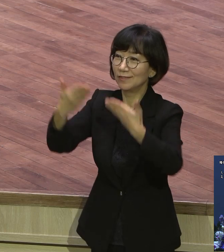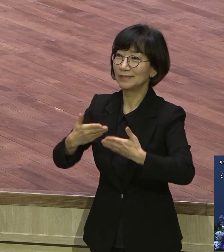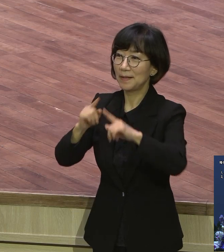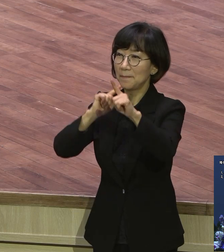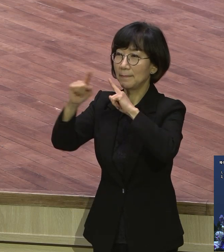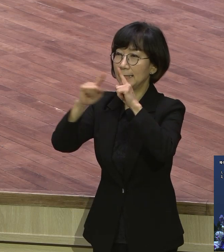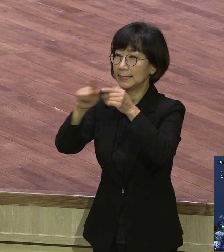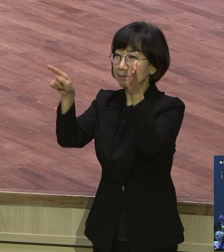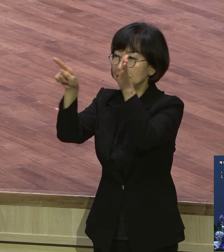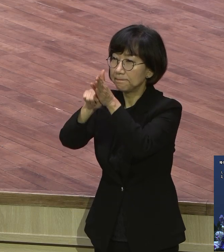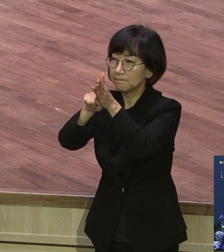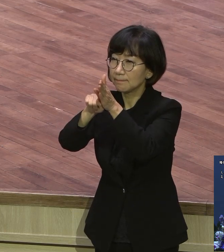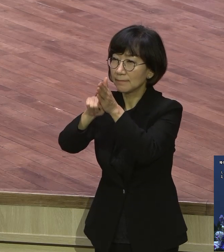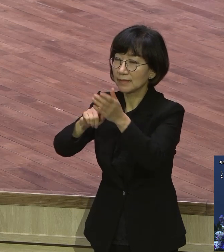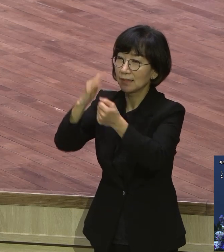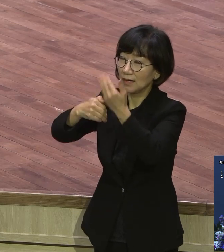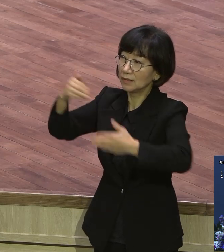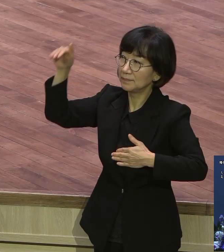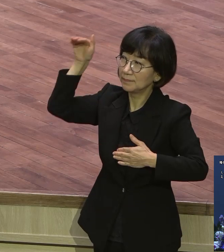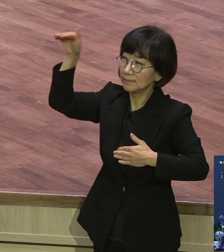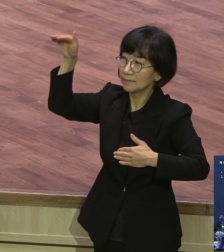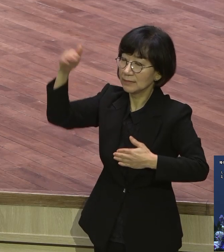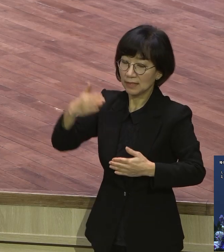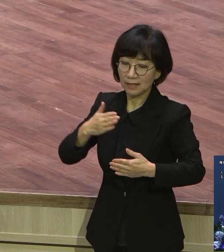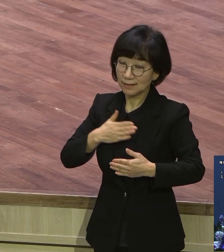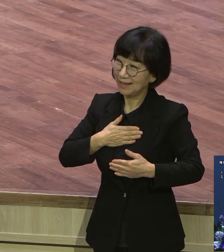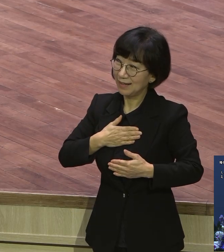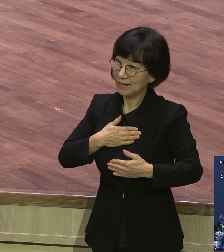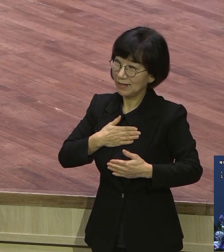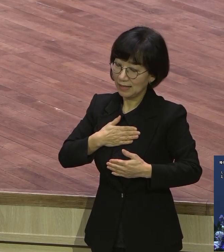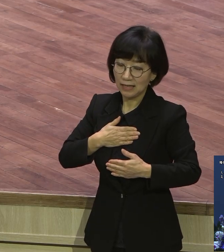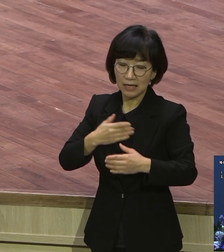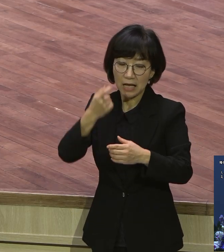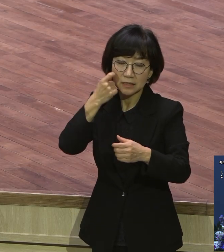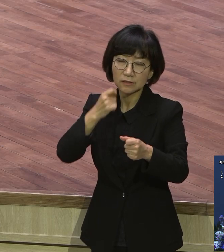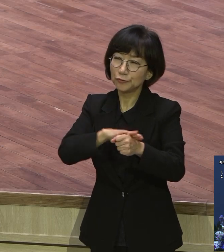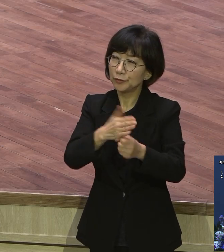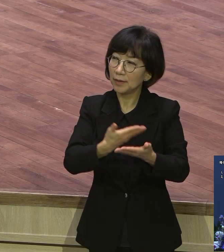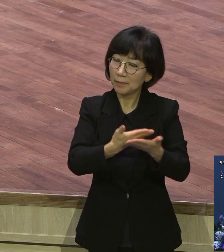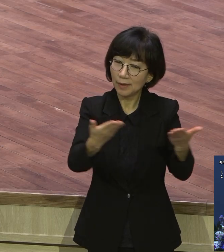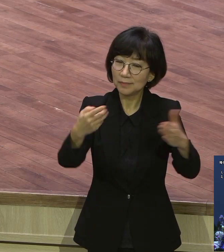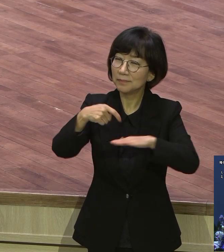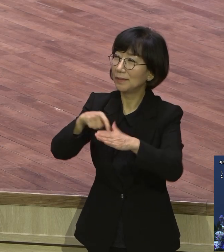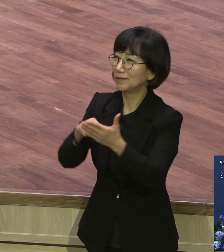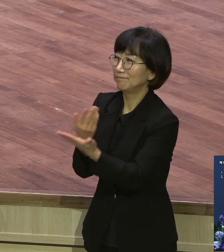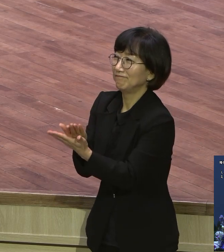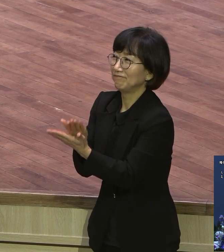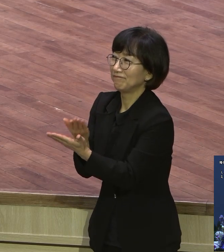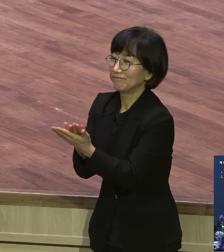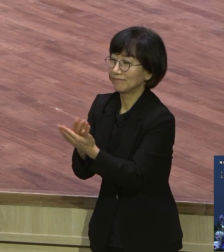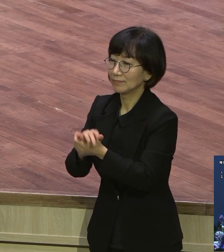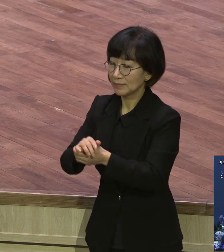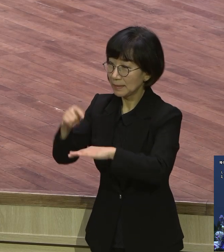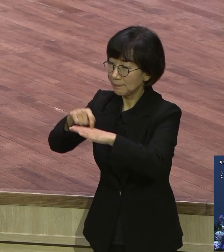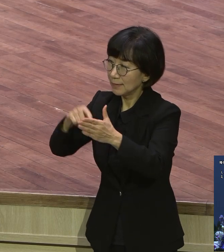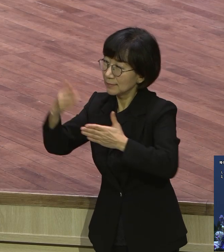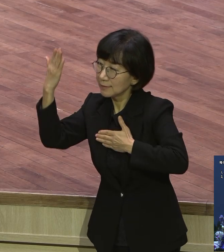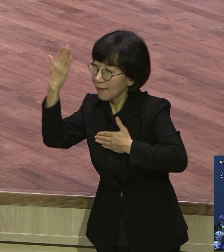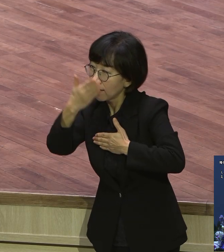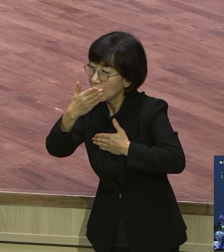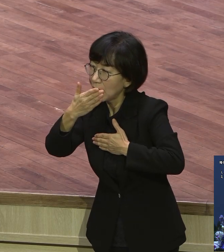내게 정말 극류를 베푸는 마음을 줘옵소서 마음의 청결함의 의미를 깨닫고 그런 삶을